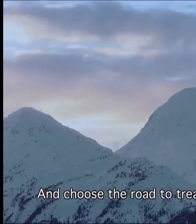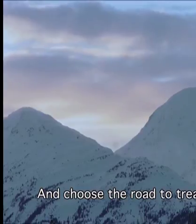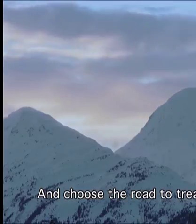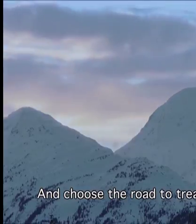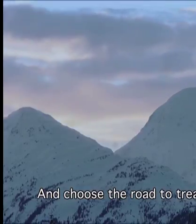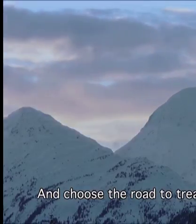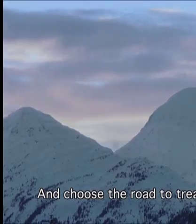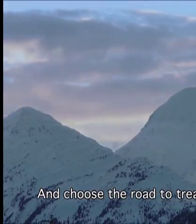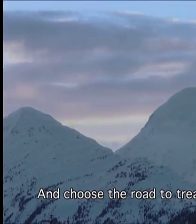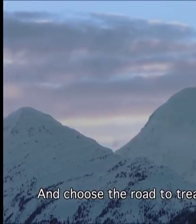आलोकित करने